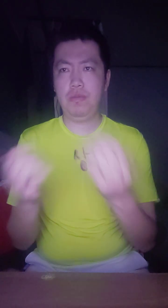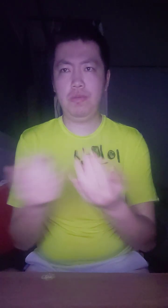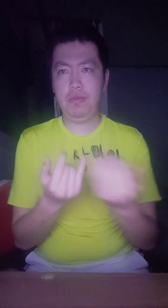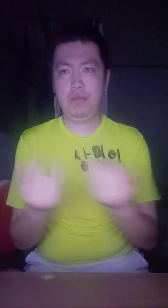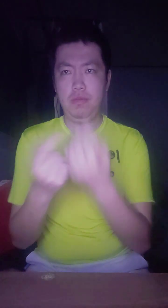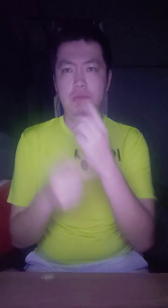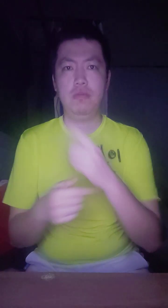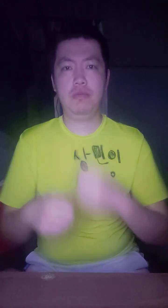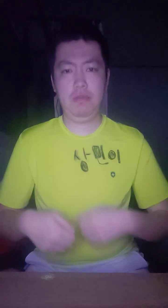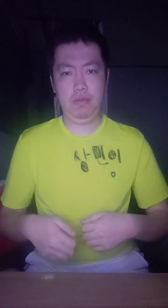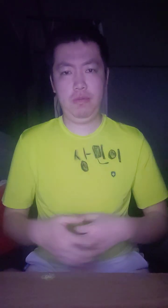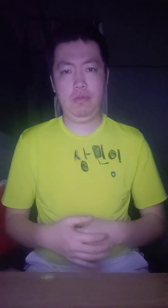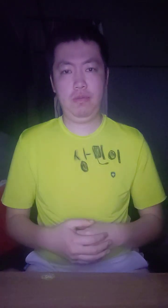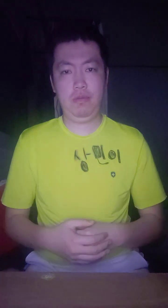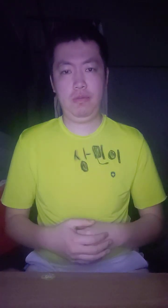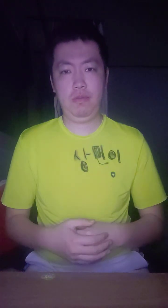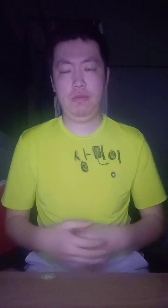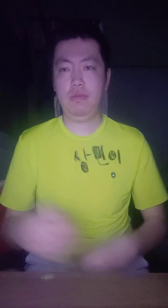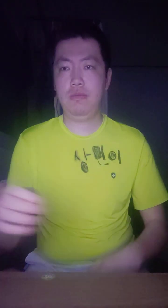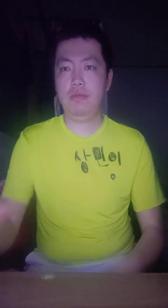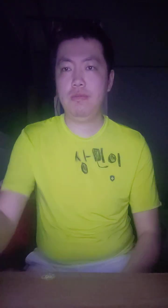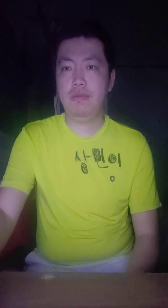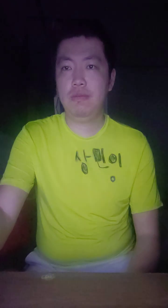있습니다. MBC 뉴스 이계상입니다.